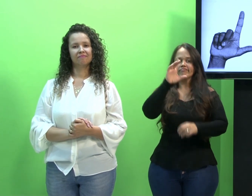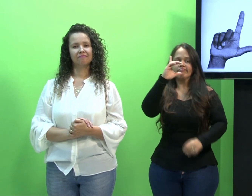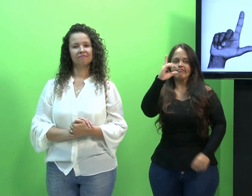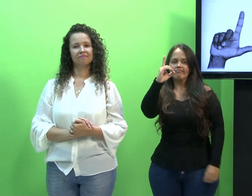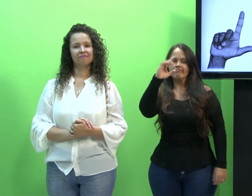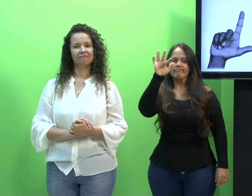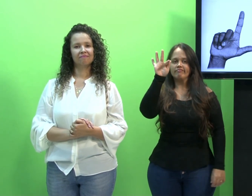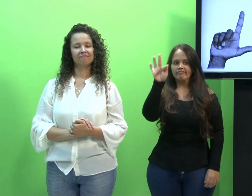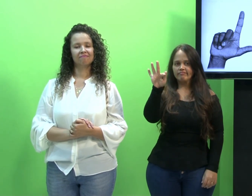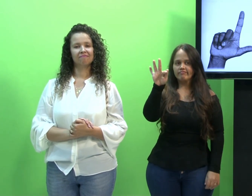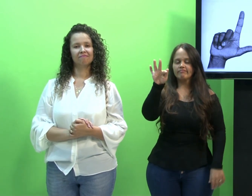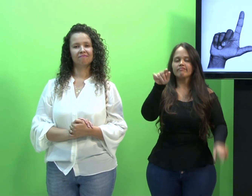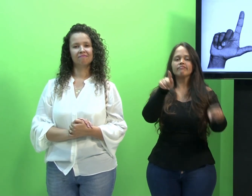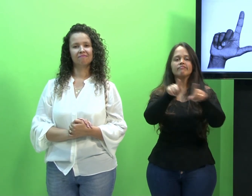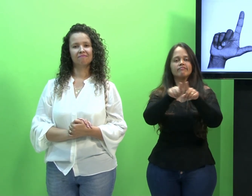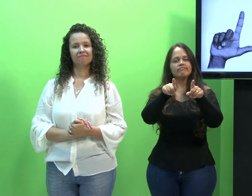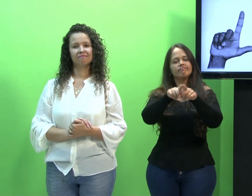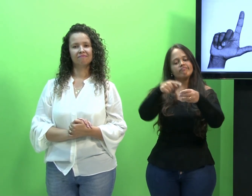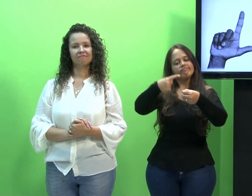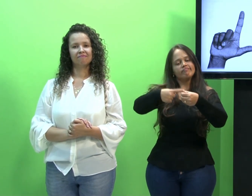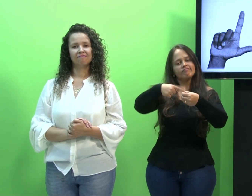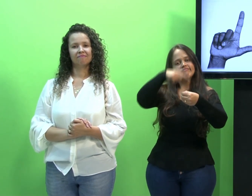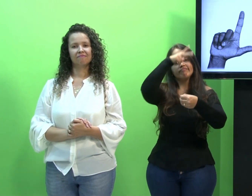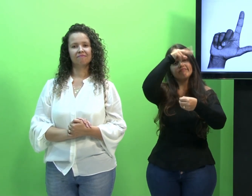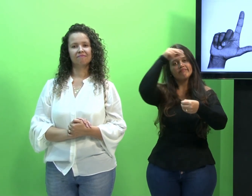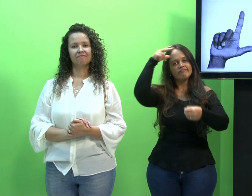Distrito Federal e dos municípios.